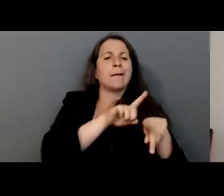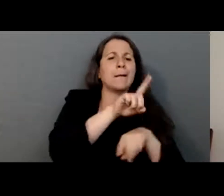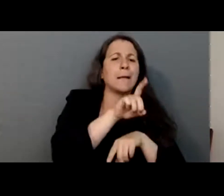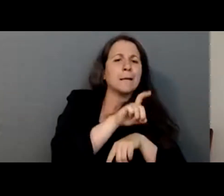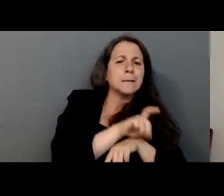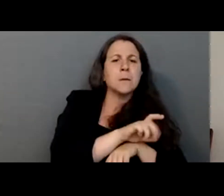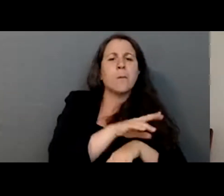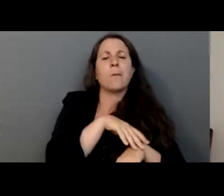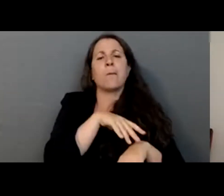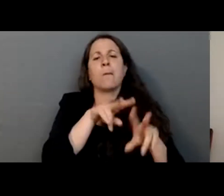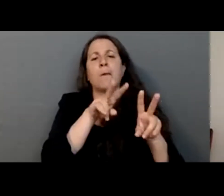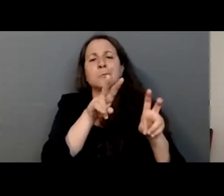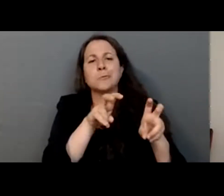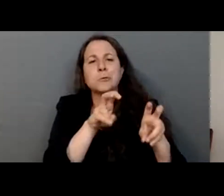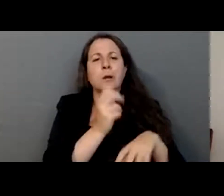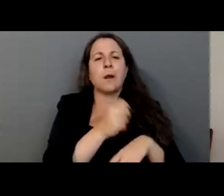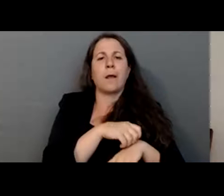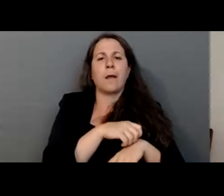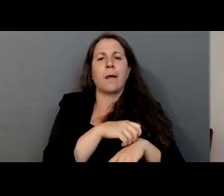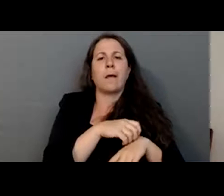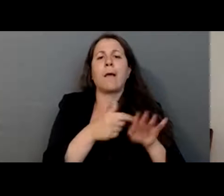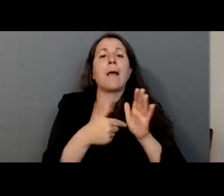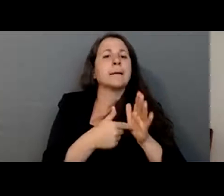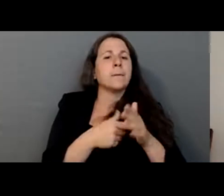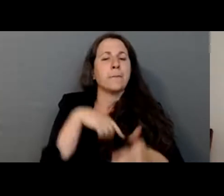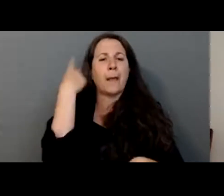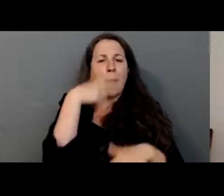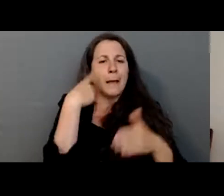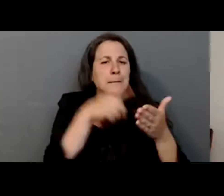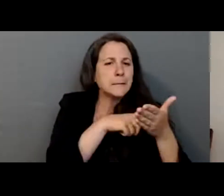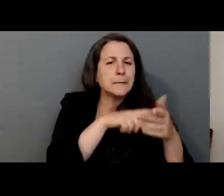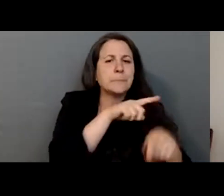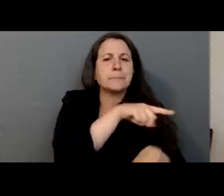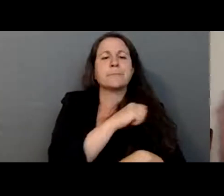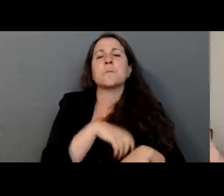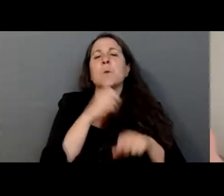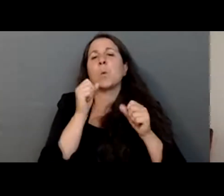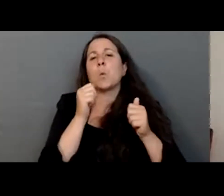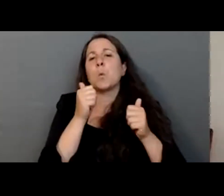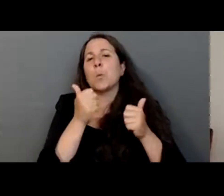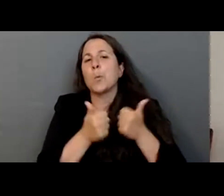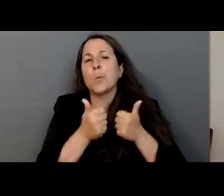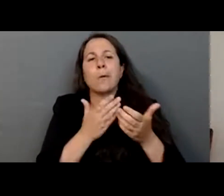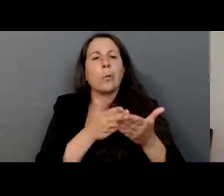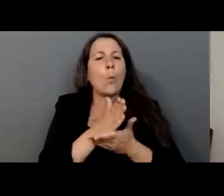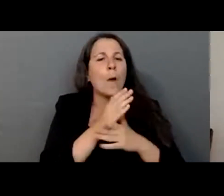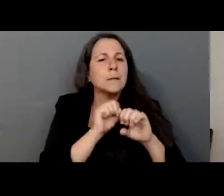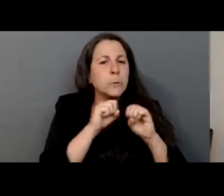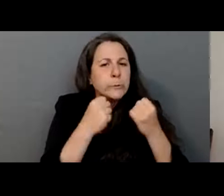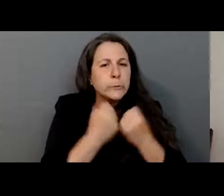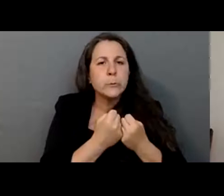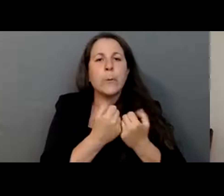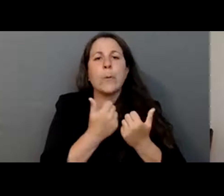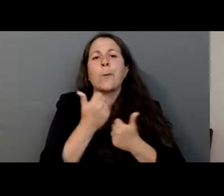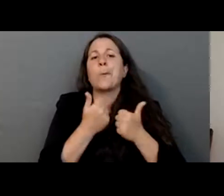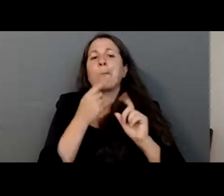sujet, par exemple, du racisme, que ce soit au sujet, par exemple, des droits sociaux, ce genre de choses. Et on s'aperçoit,